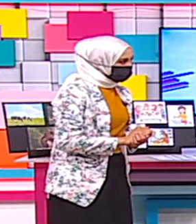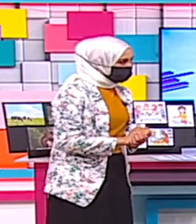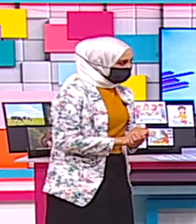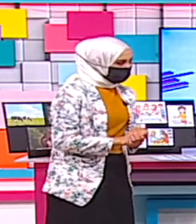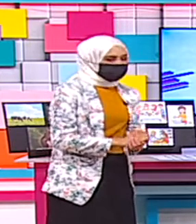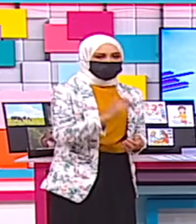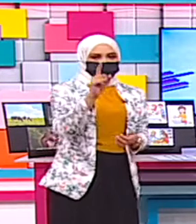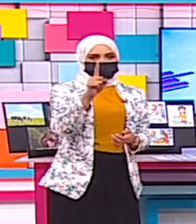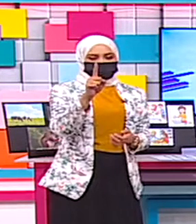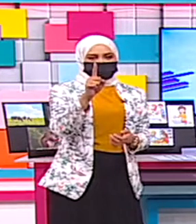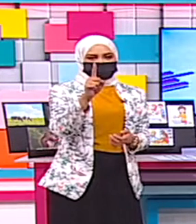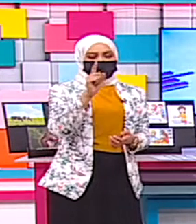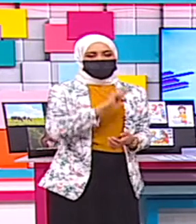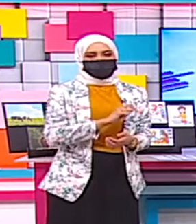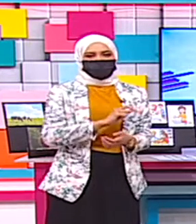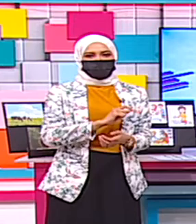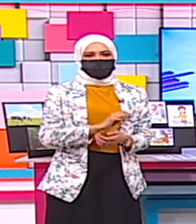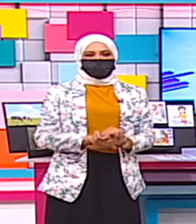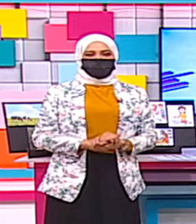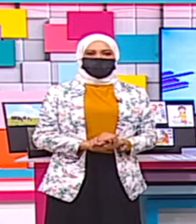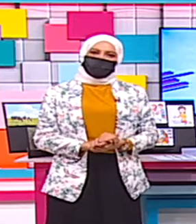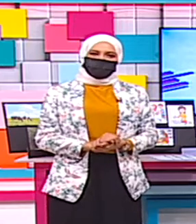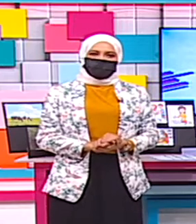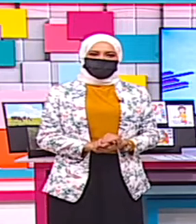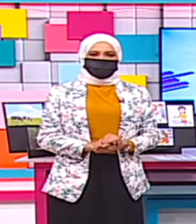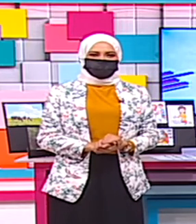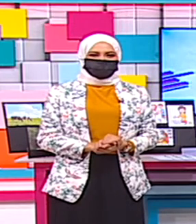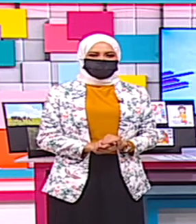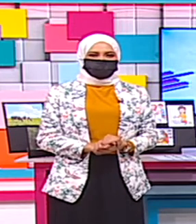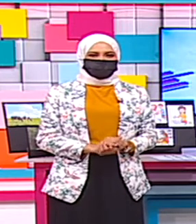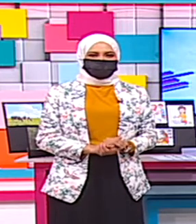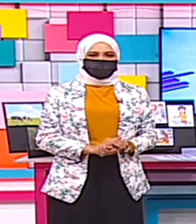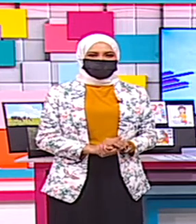usai Gua boleh kembali seperti ini hanya dititipi cpm Hai